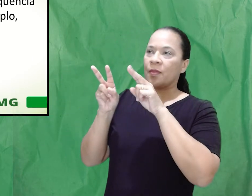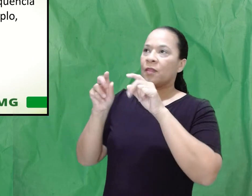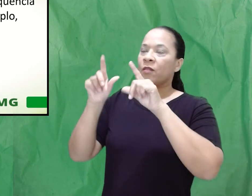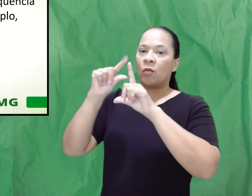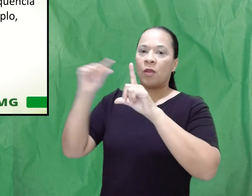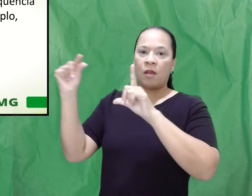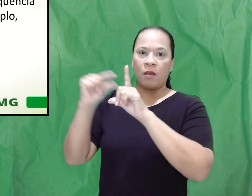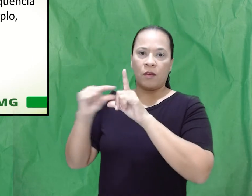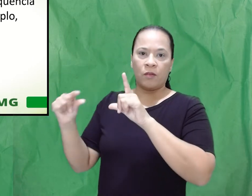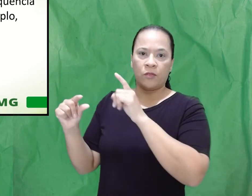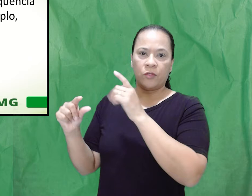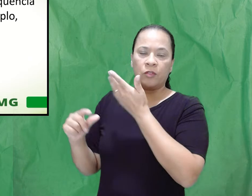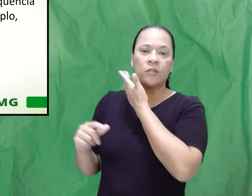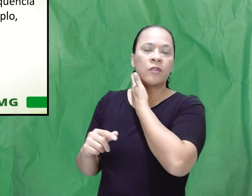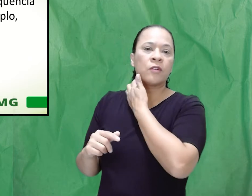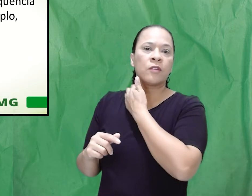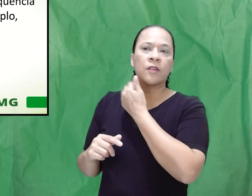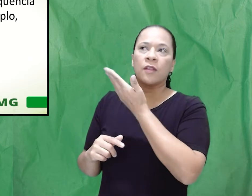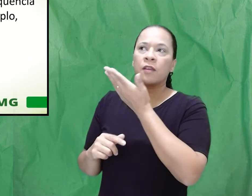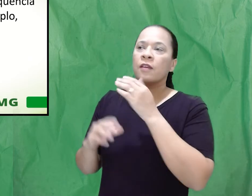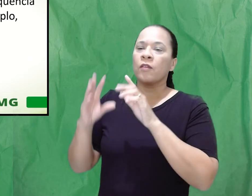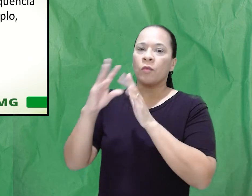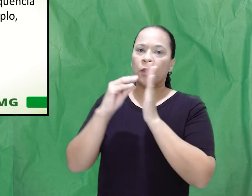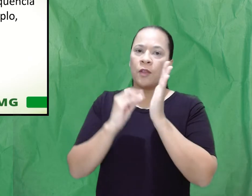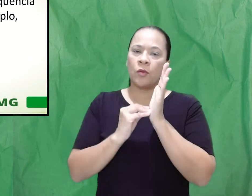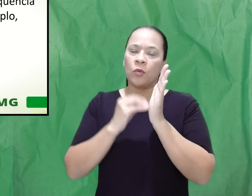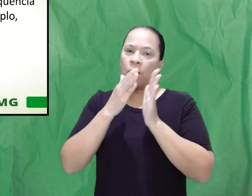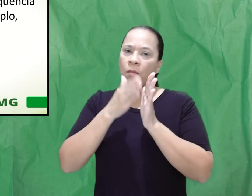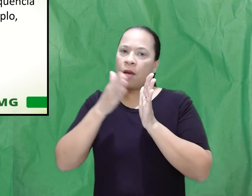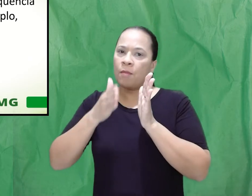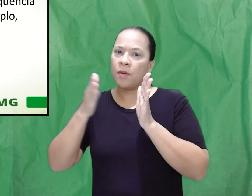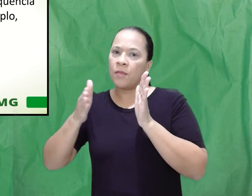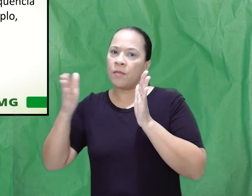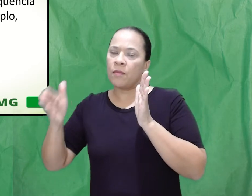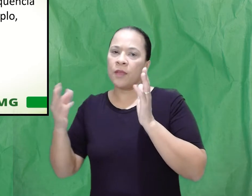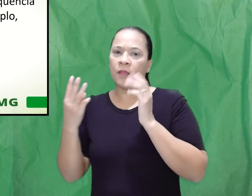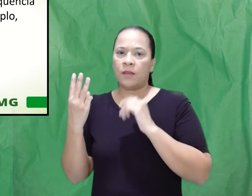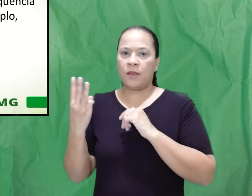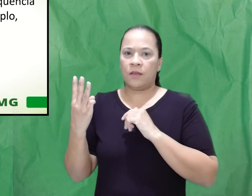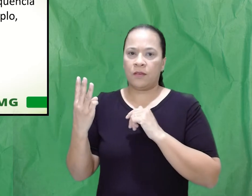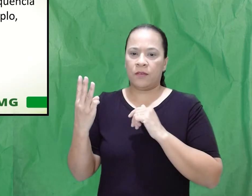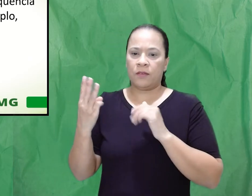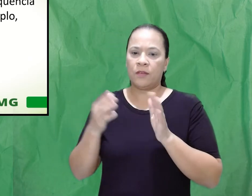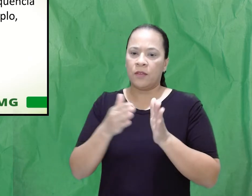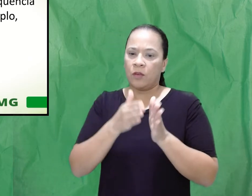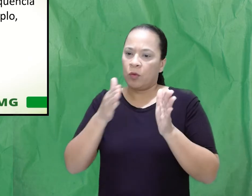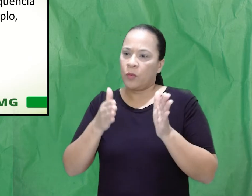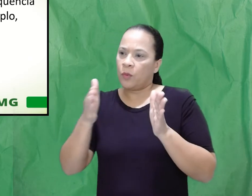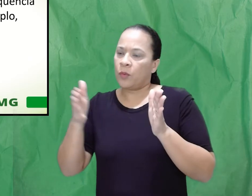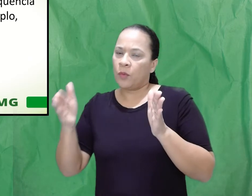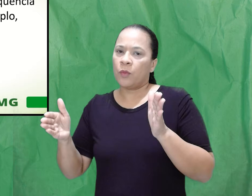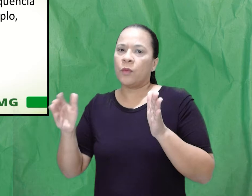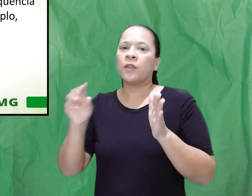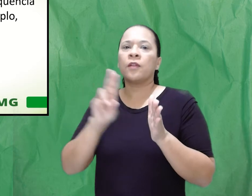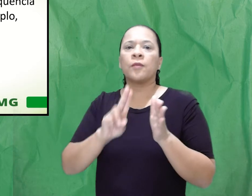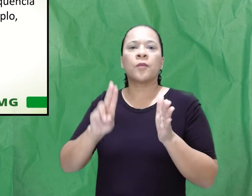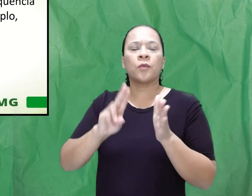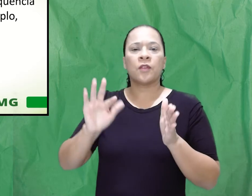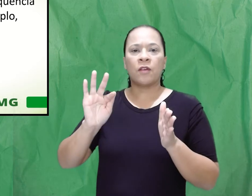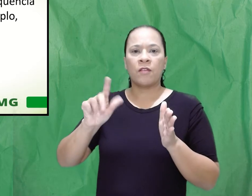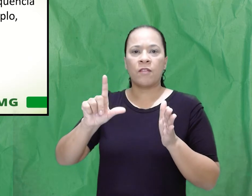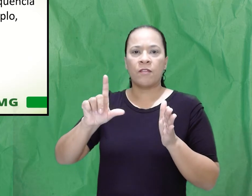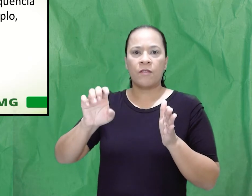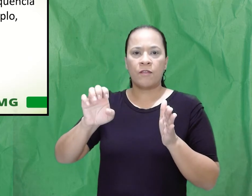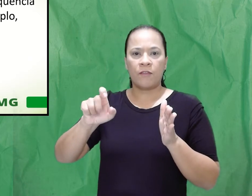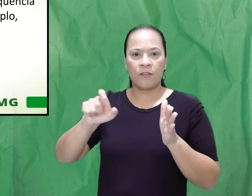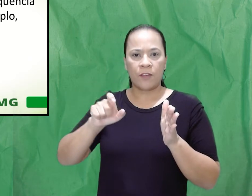conteúdo, eu dividi a parte do conteúdo em 3. Então, eu consigo utilizar o Flexbox. Aqui eu tenho uma parte do conteúdo,